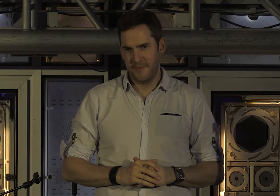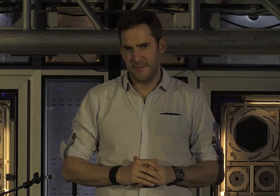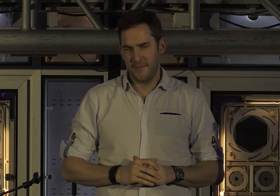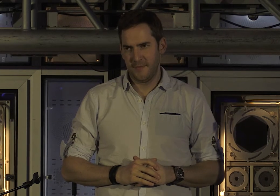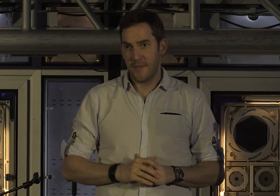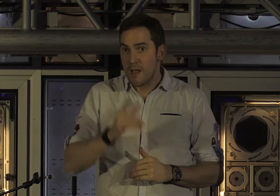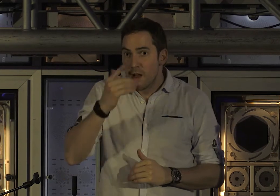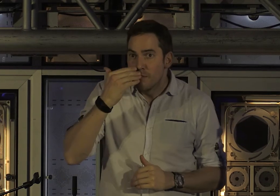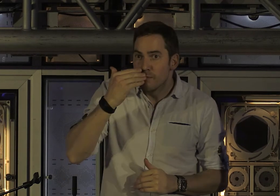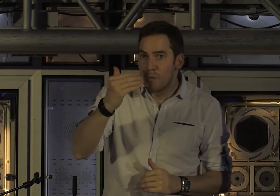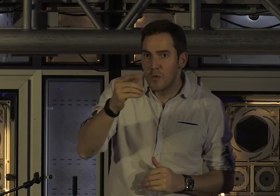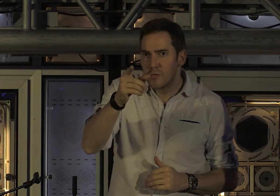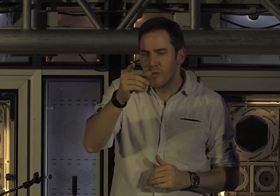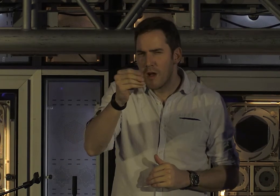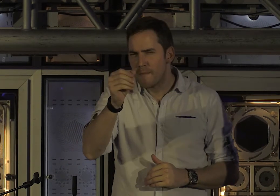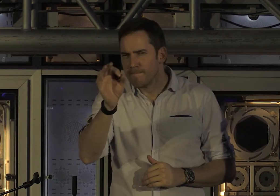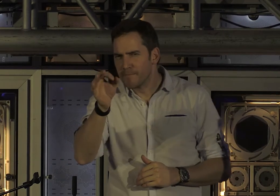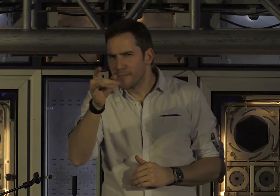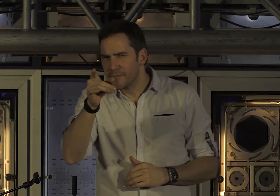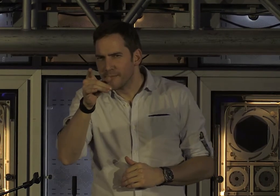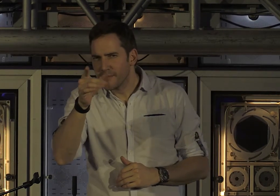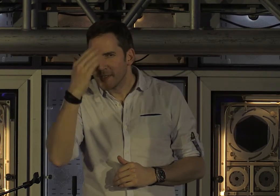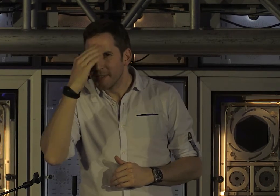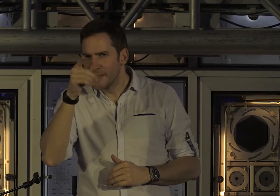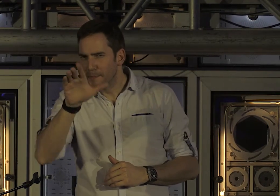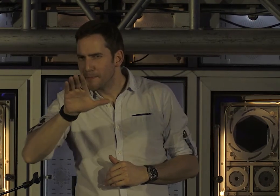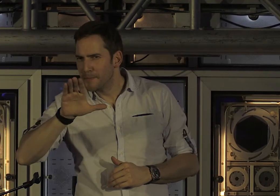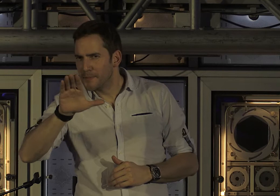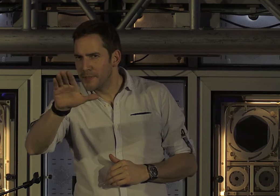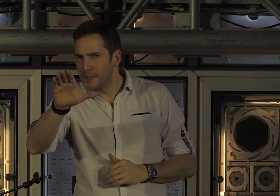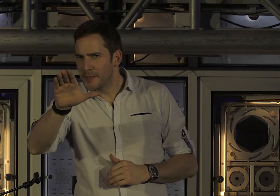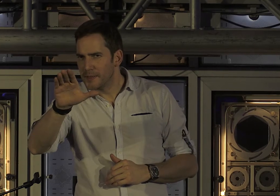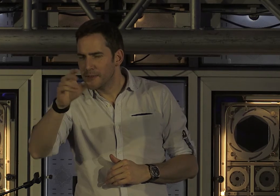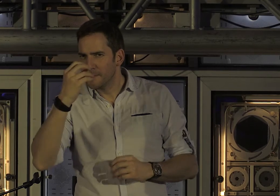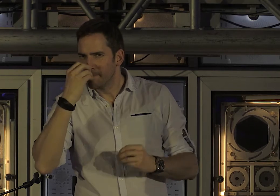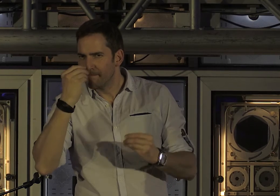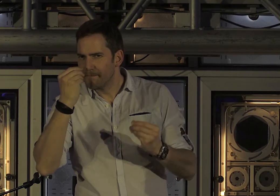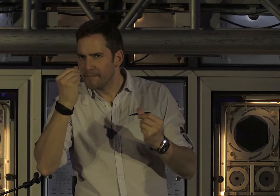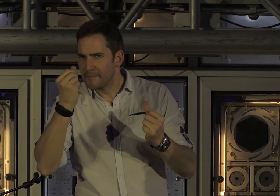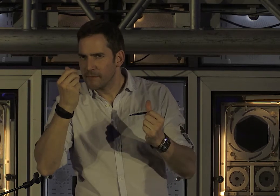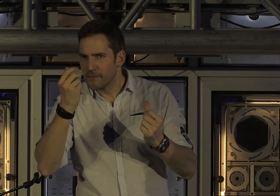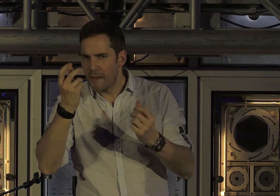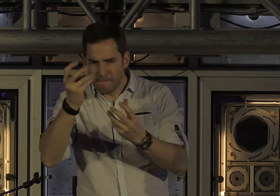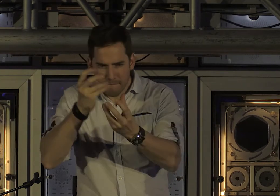Bonjour l'anacardier qui de bon cœur donne des mus fins de sang. Bougainvillée, quitte le